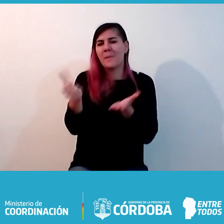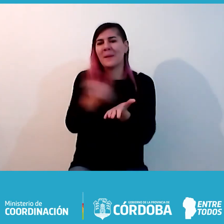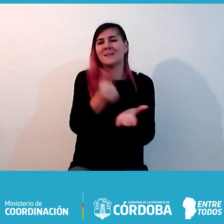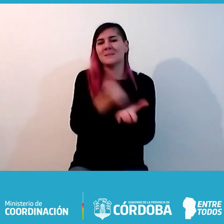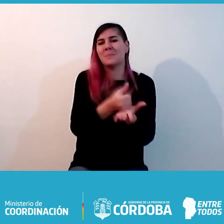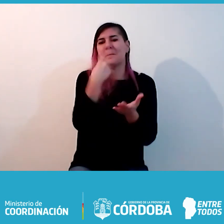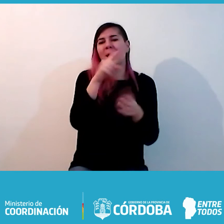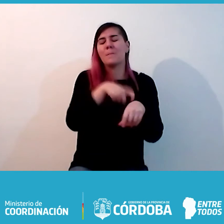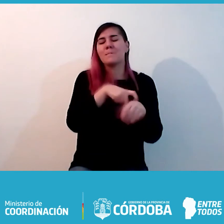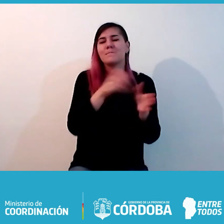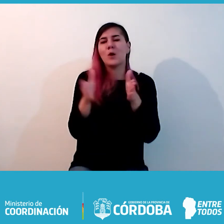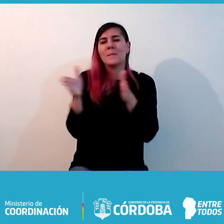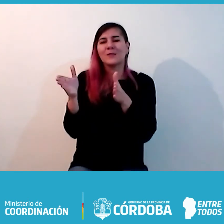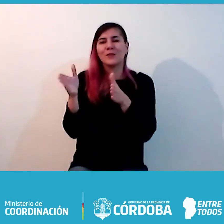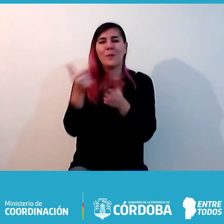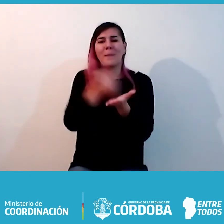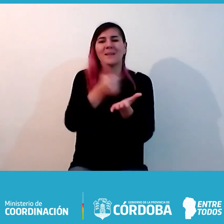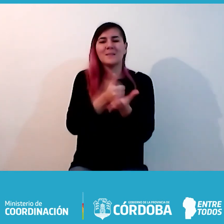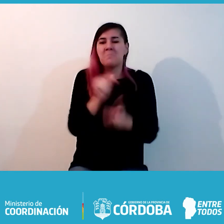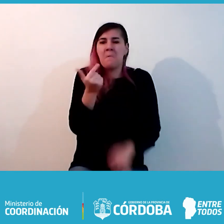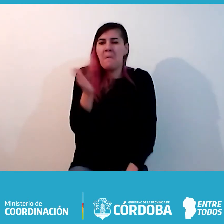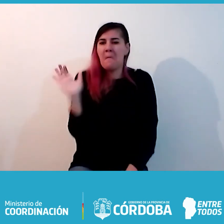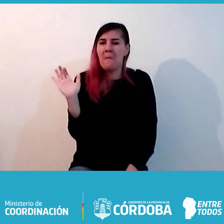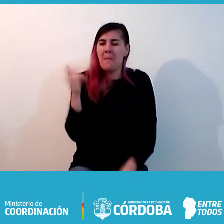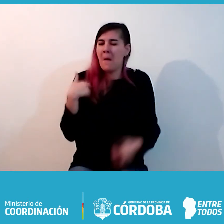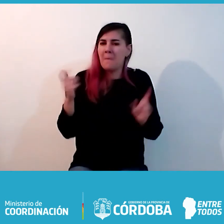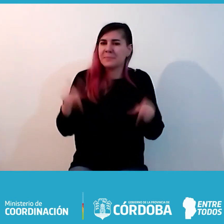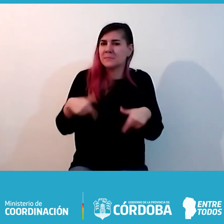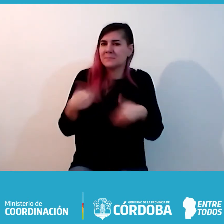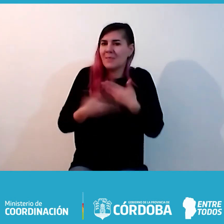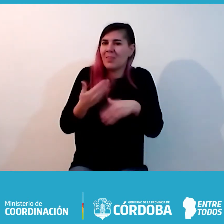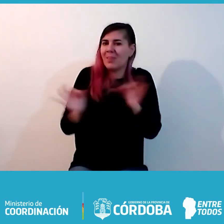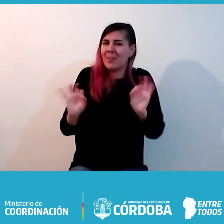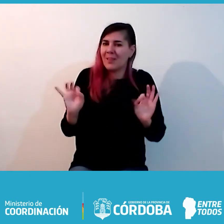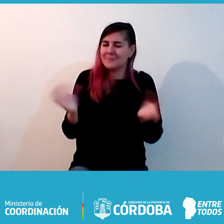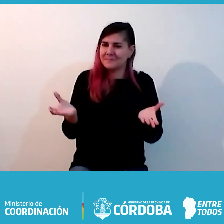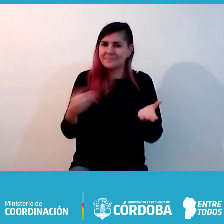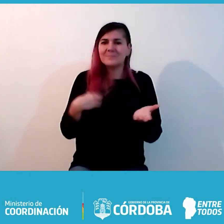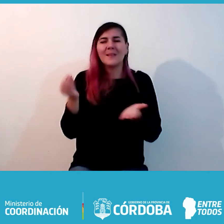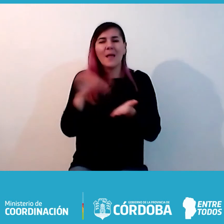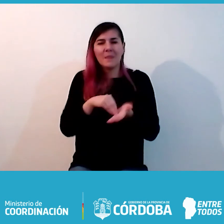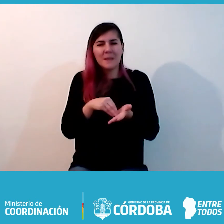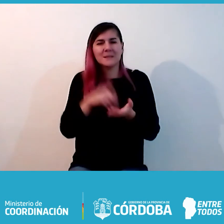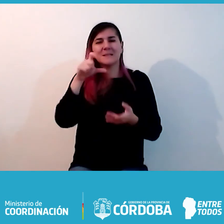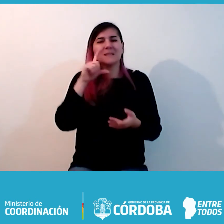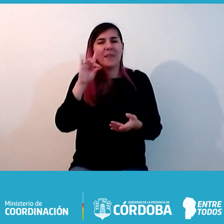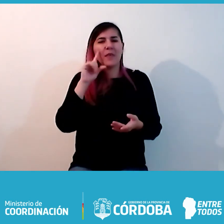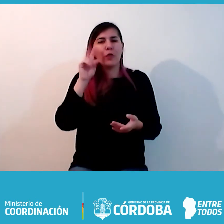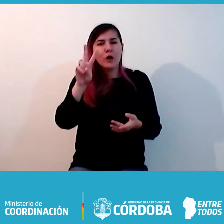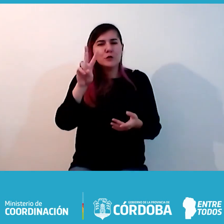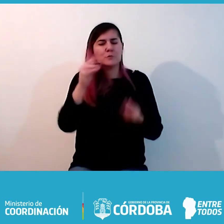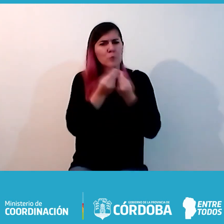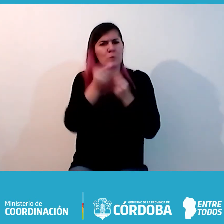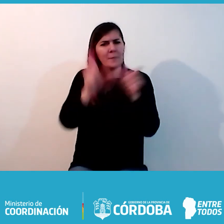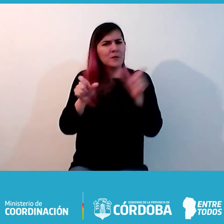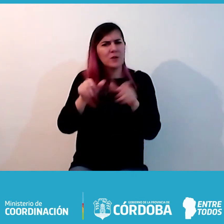pero las instancias participativas previas no constan, por lo que no fueron realizadas. Además, al requerir CIDI2, se dejó a mucha